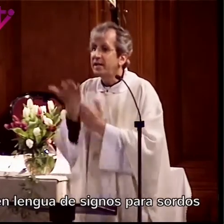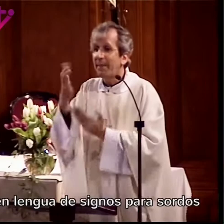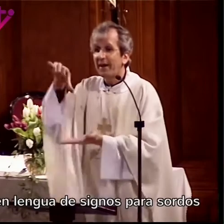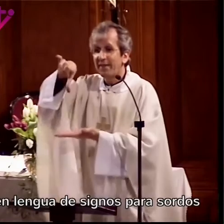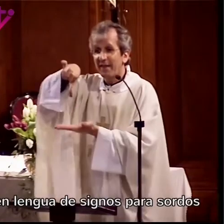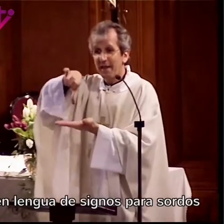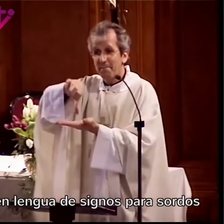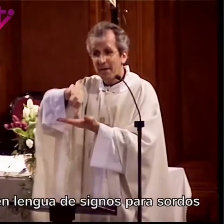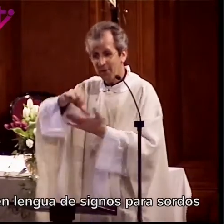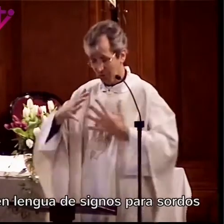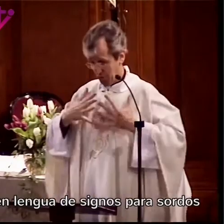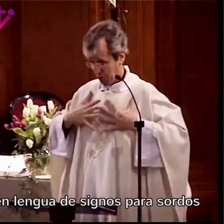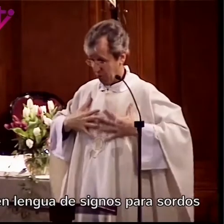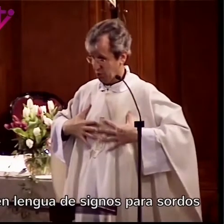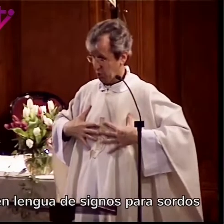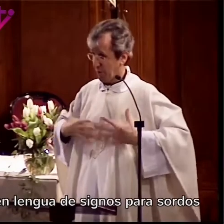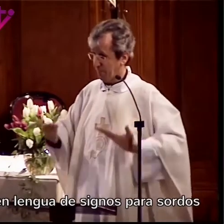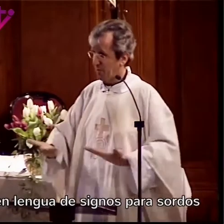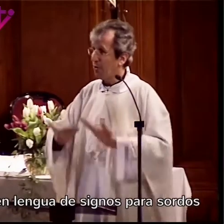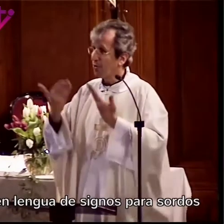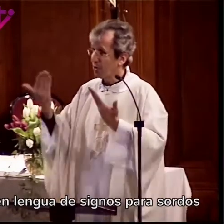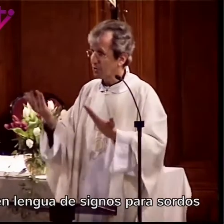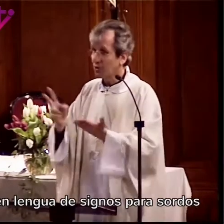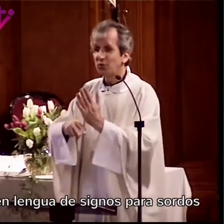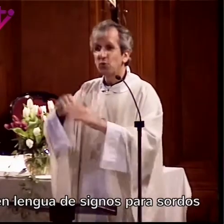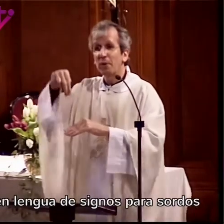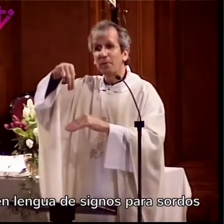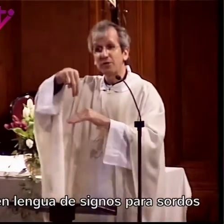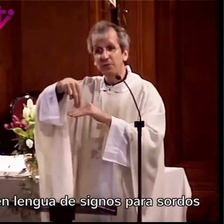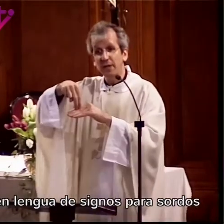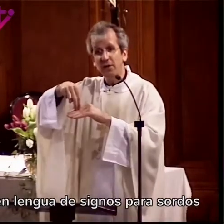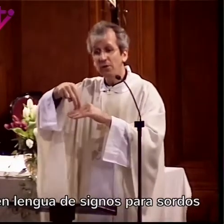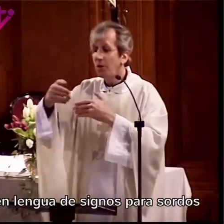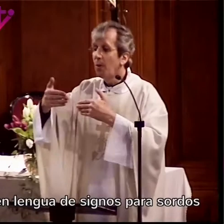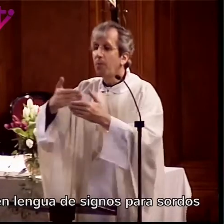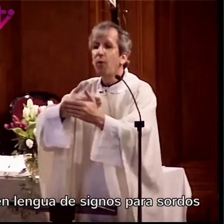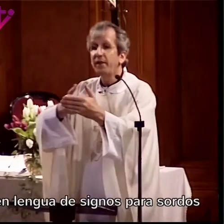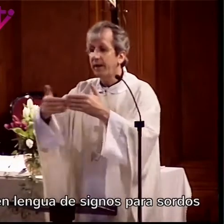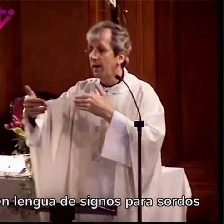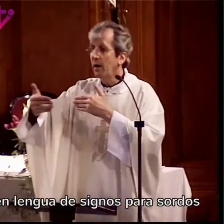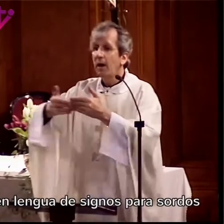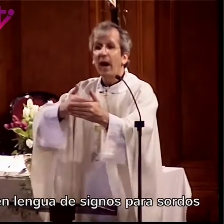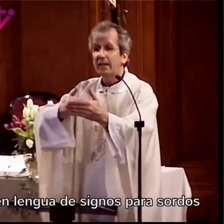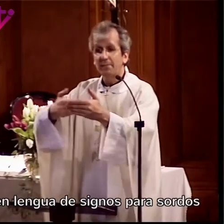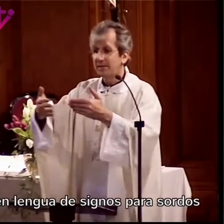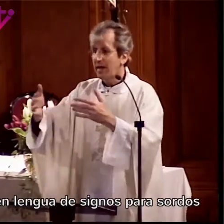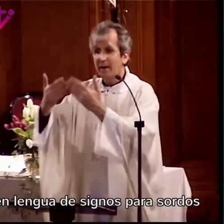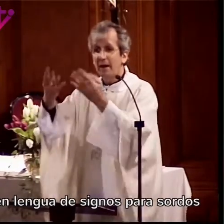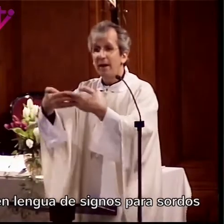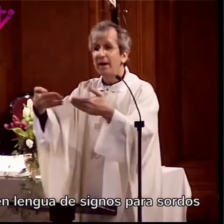aparece en medio con su cuerpo glorioso con su cuerpo resucitado puede atravesar las